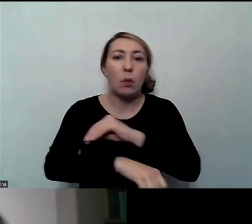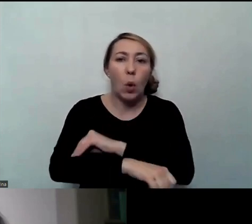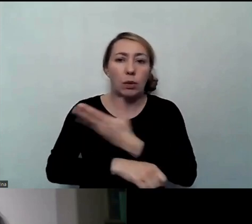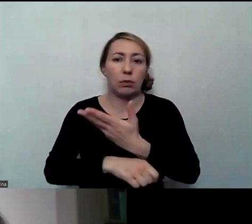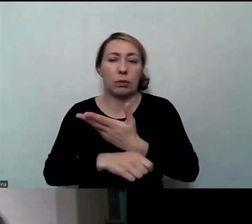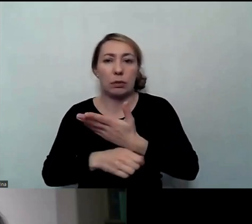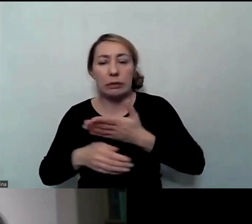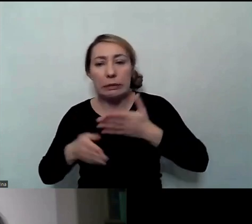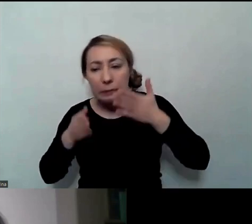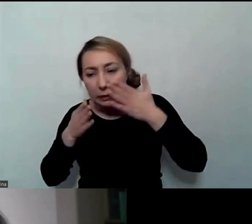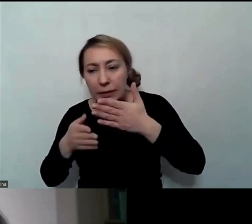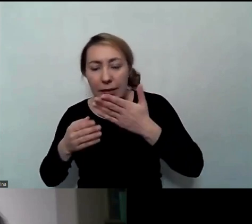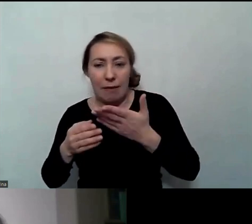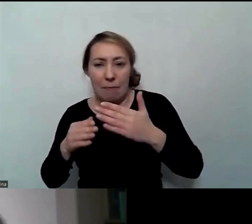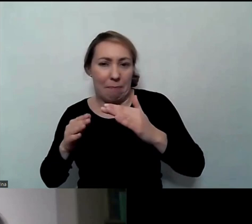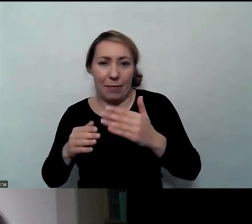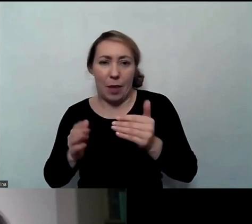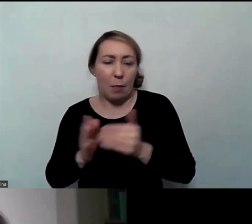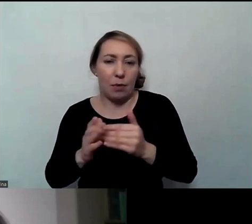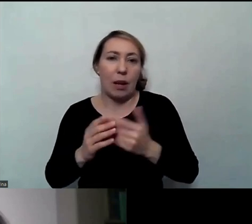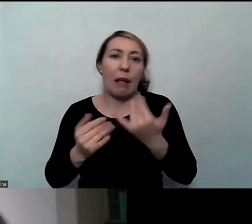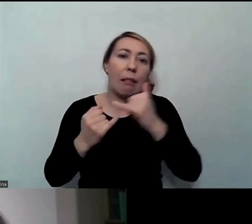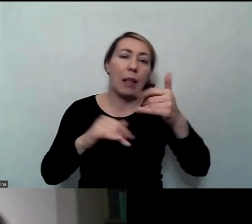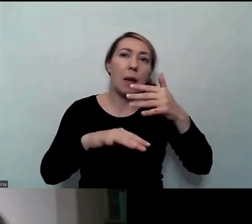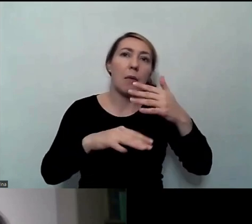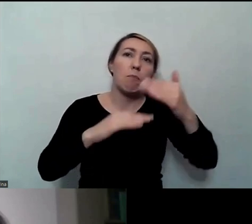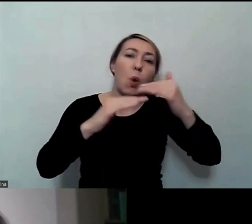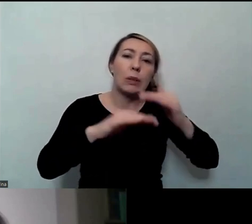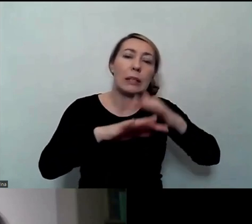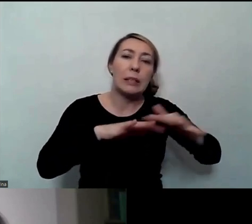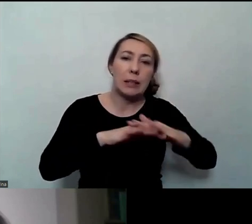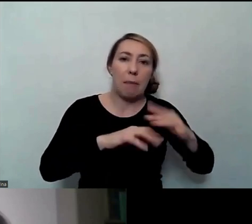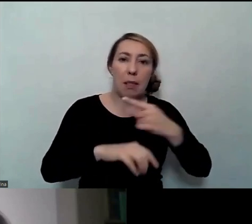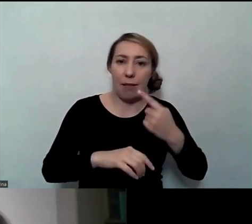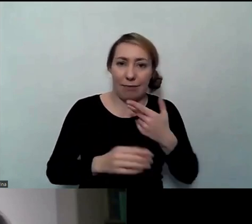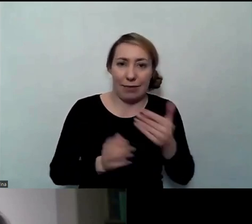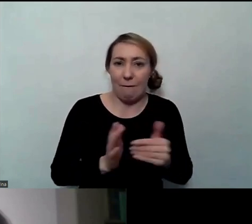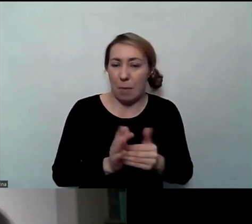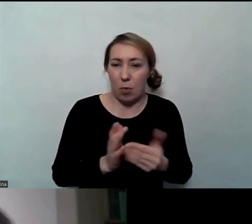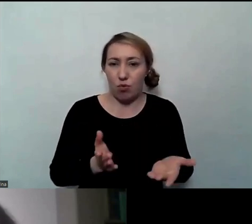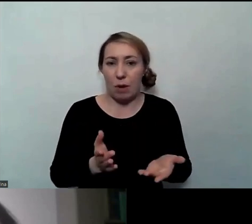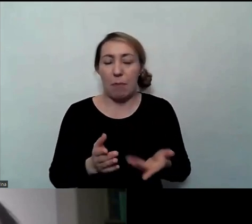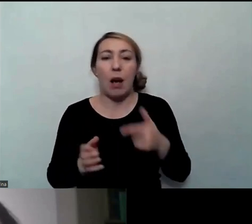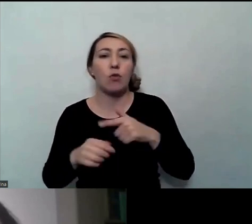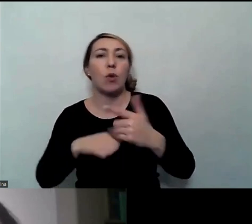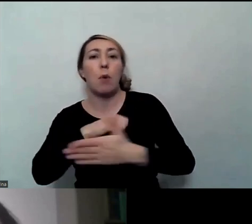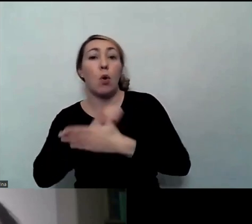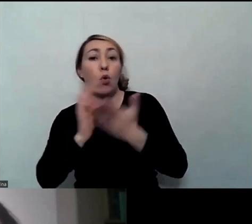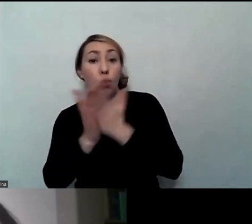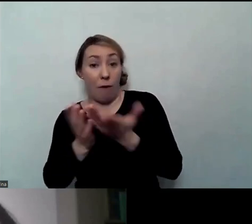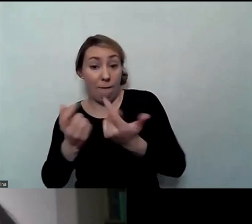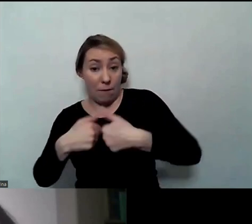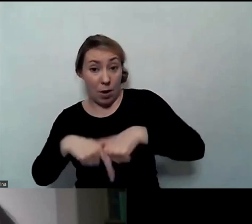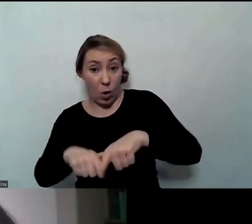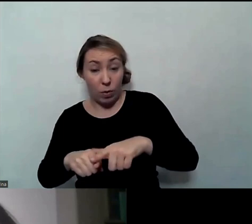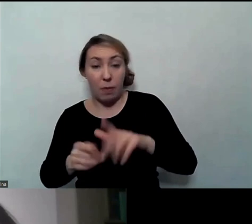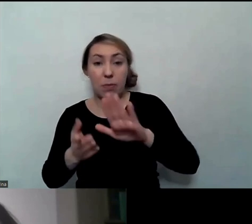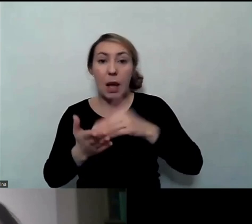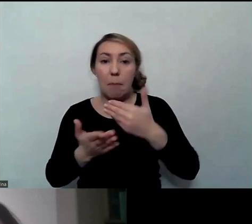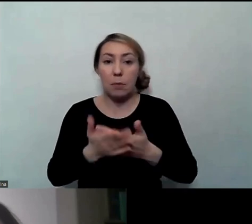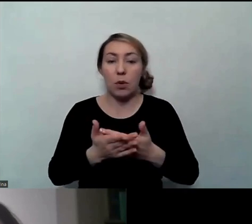metodologicznego, który by wymagało inne podsystemy języka. No i na podstawie tego, co już zostało wypracowane, na przykład na